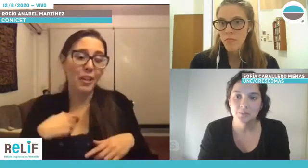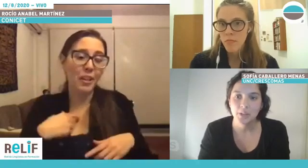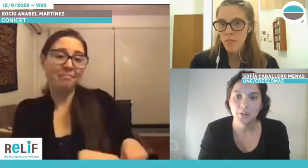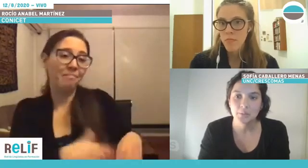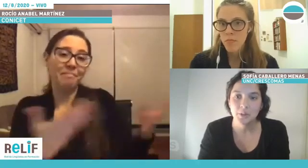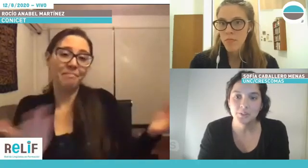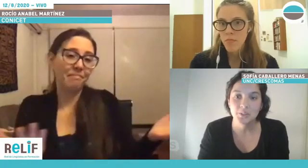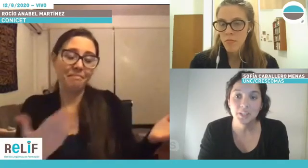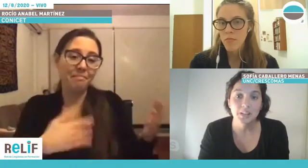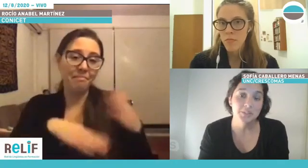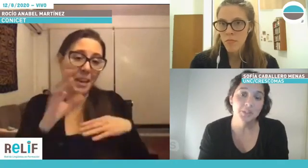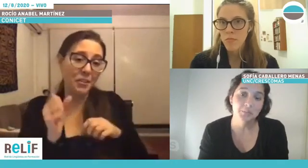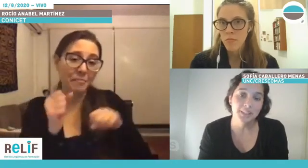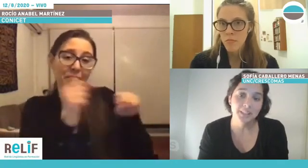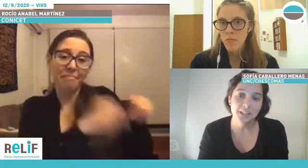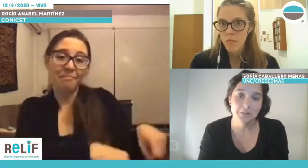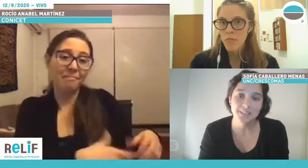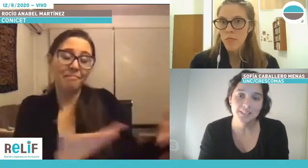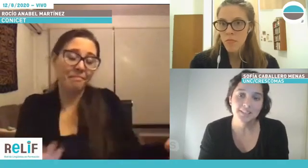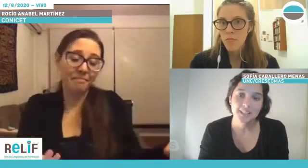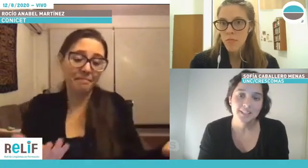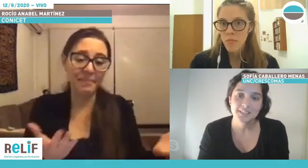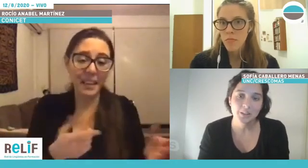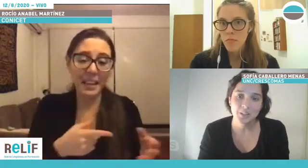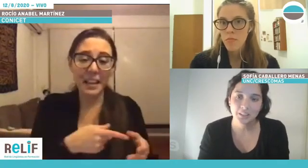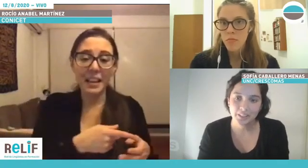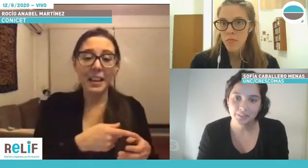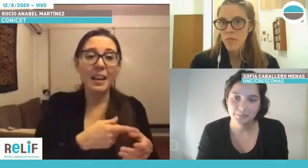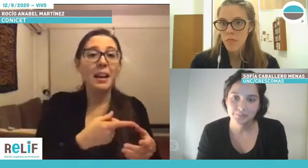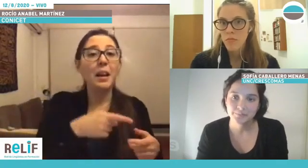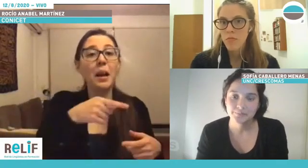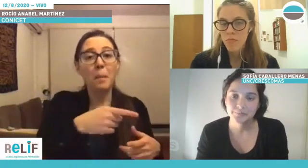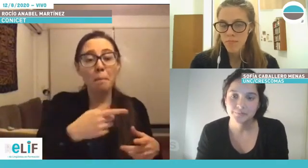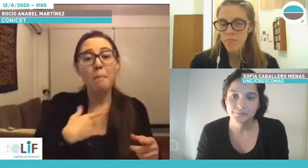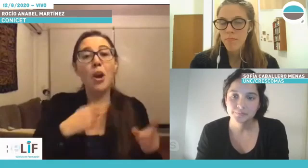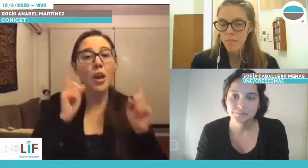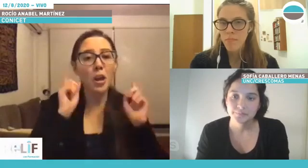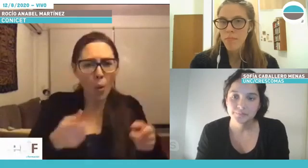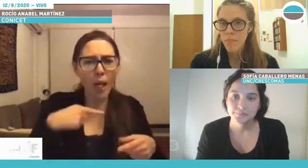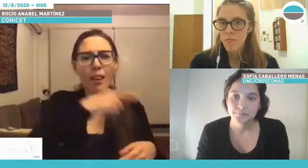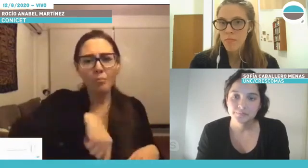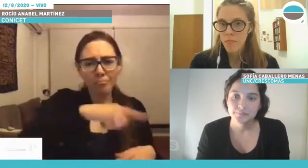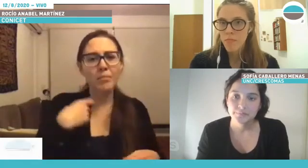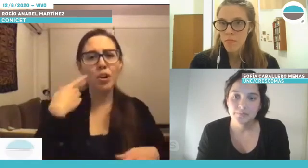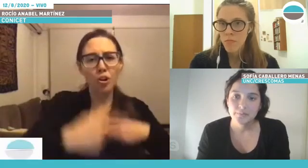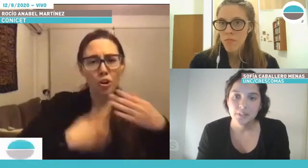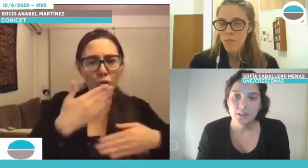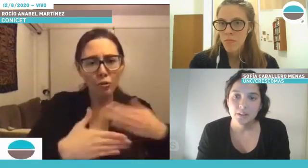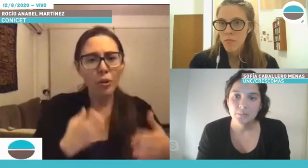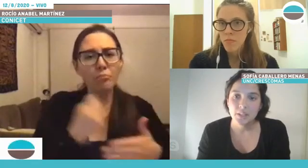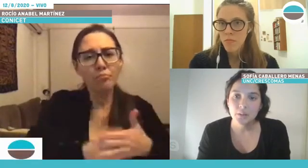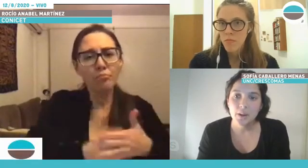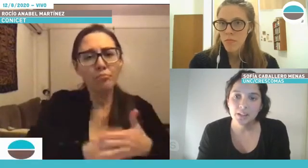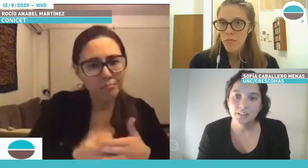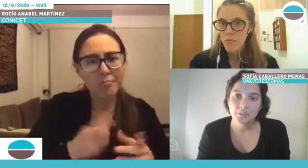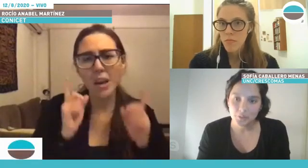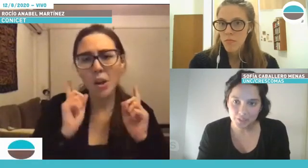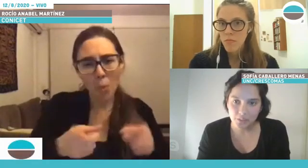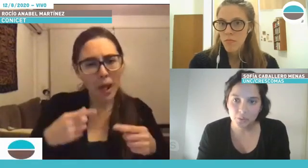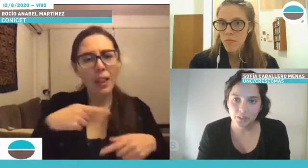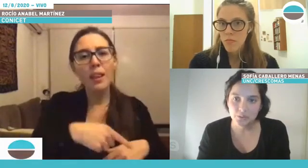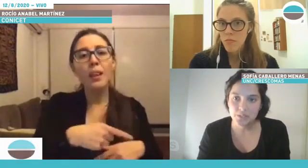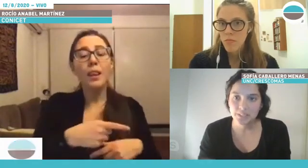digamos, mejores procesos y que la mayor parte de las veces se los ignora. Uh-huh. Pero